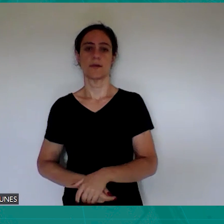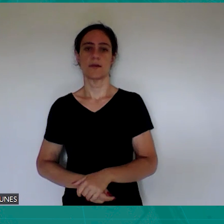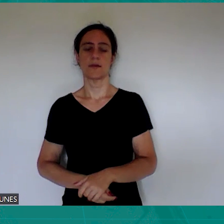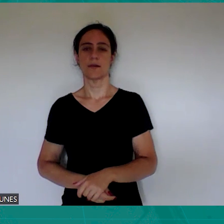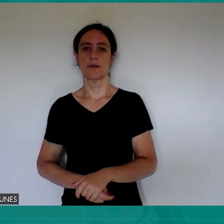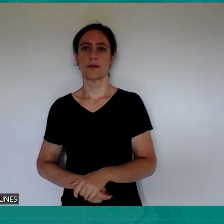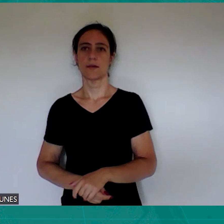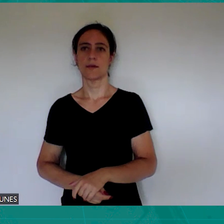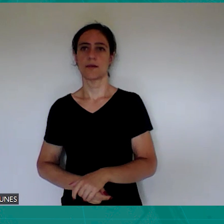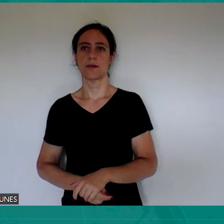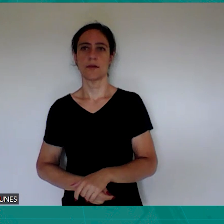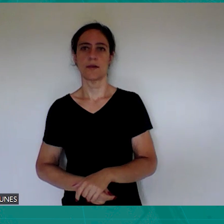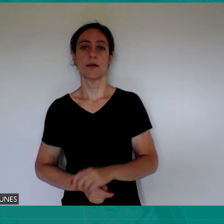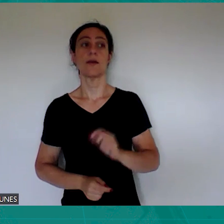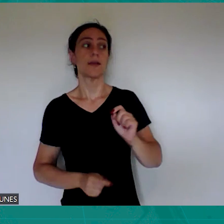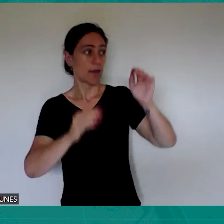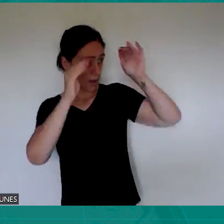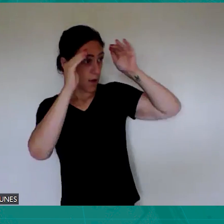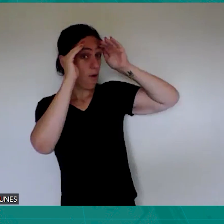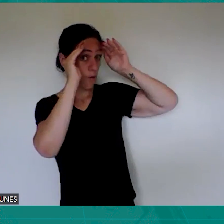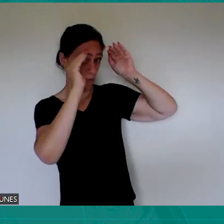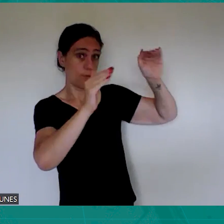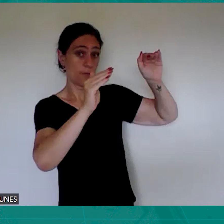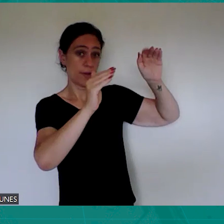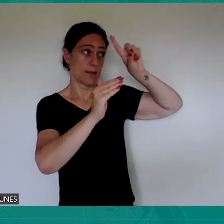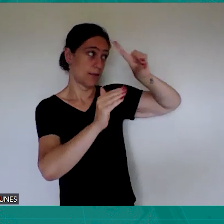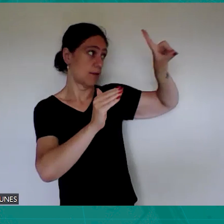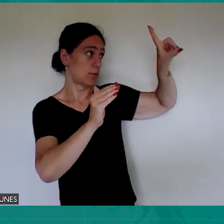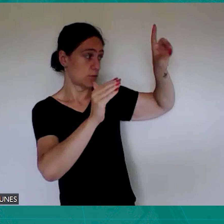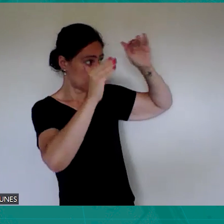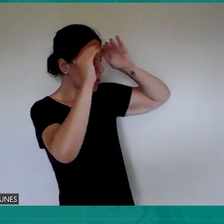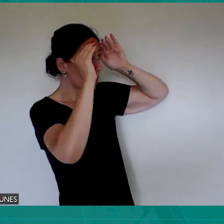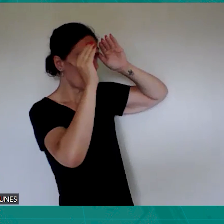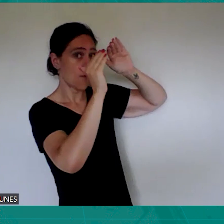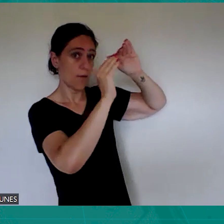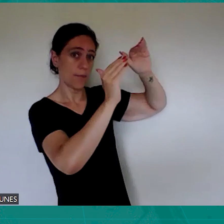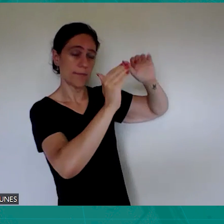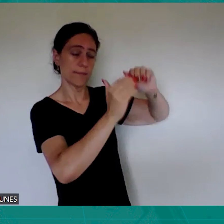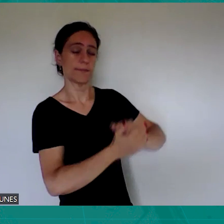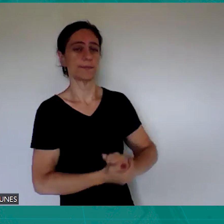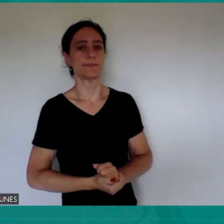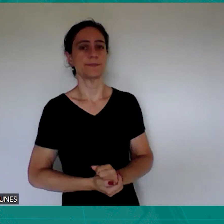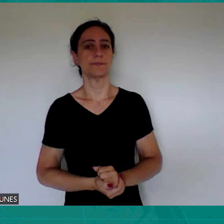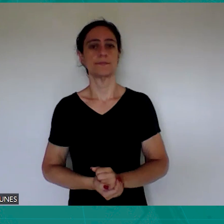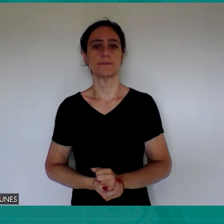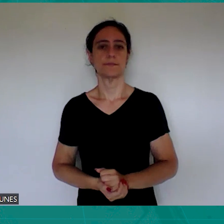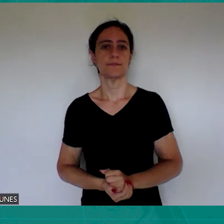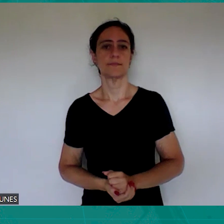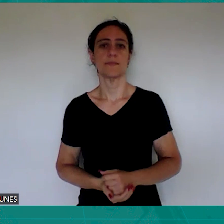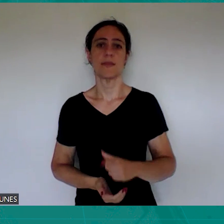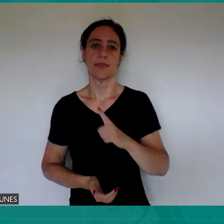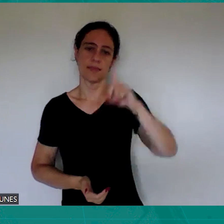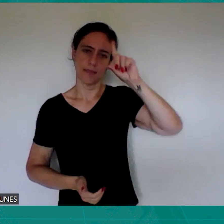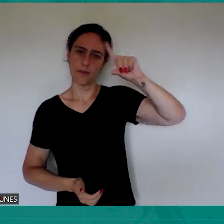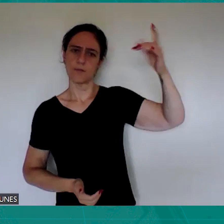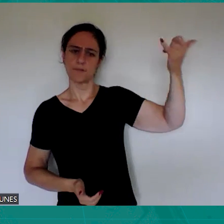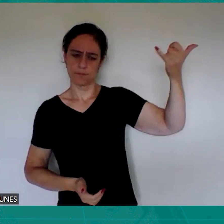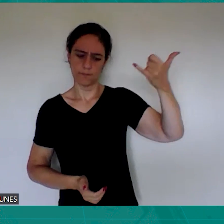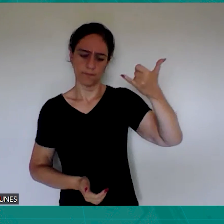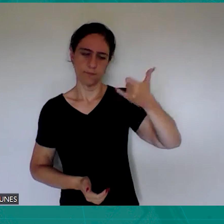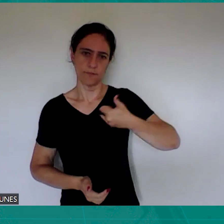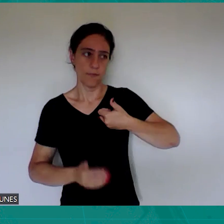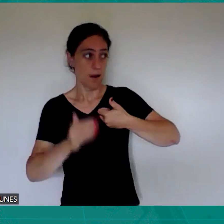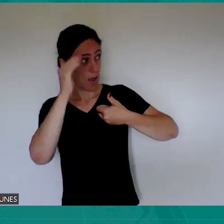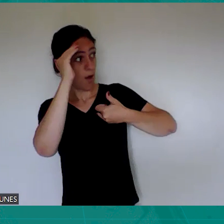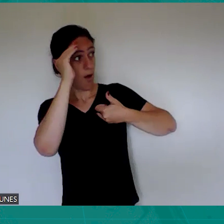e obedece a eles. Ter os mandamentos, ter a palavra que o Senhor fala conosco é uma coisa, obedecer